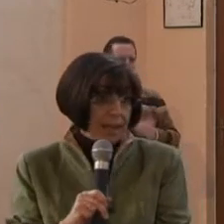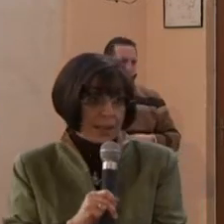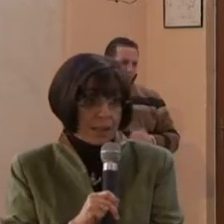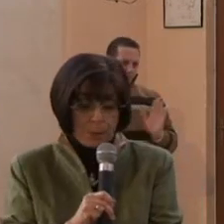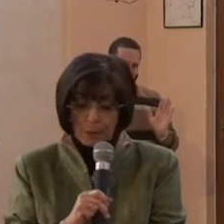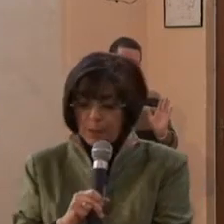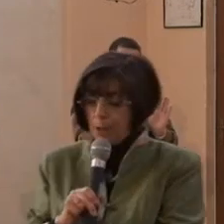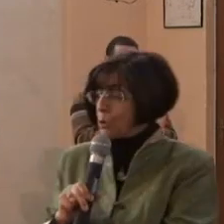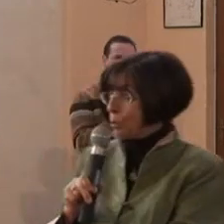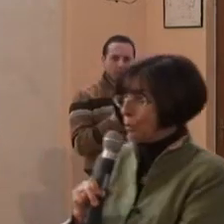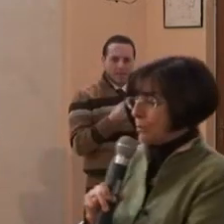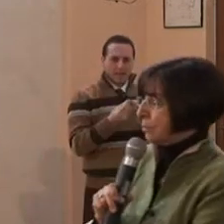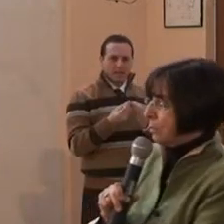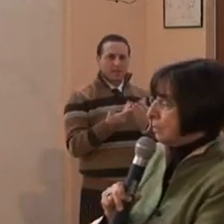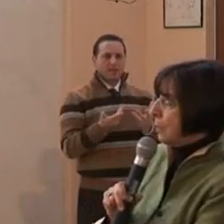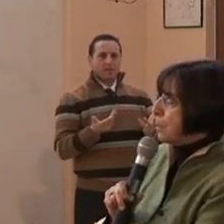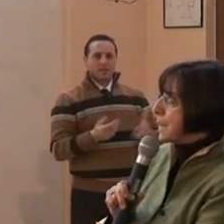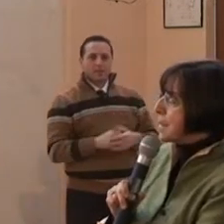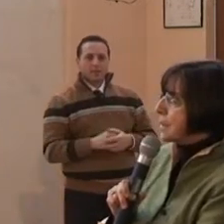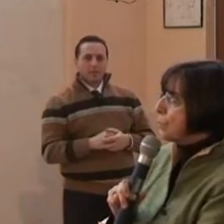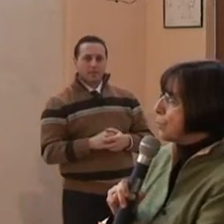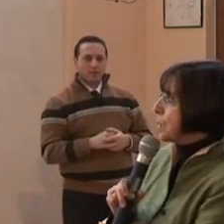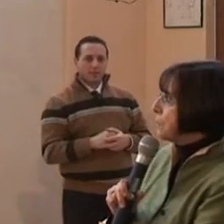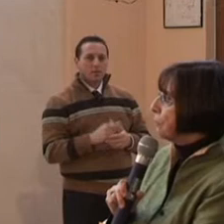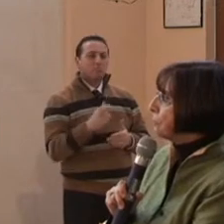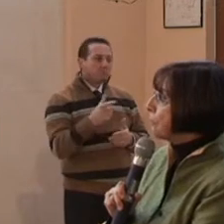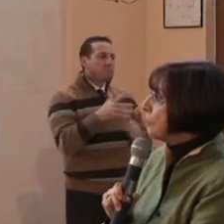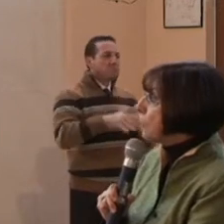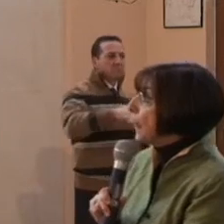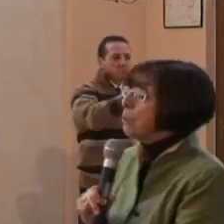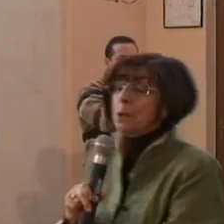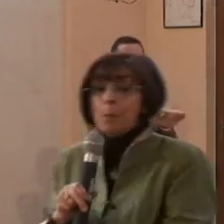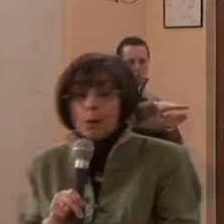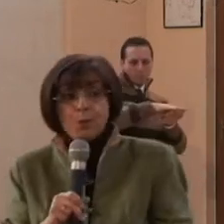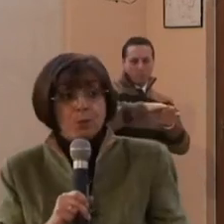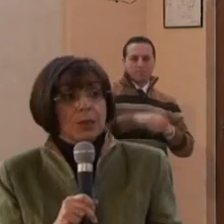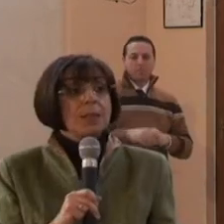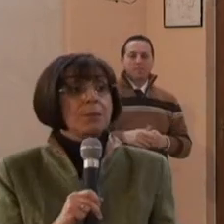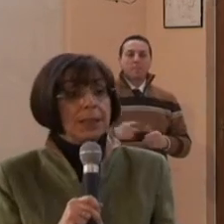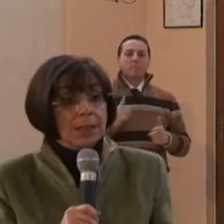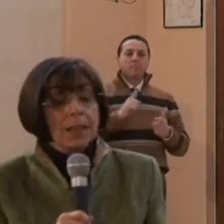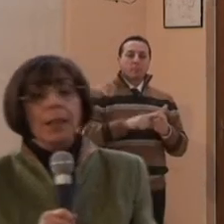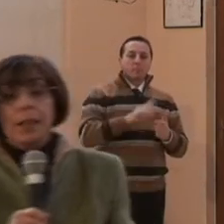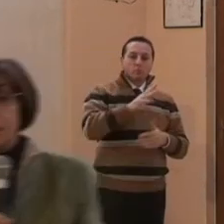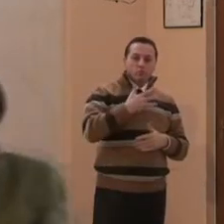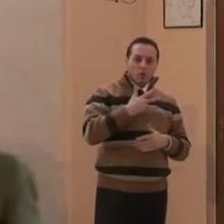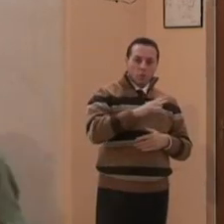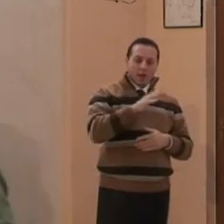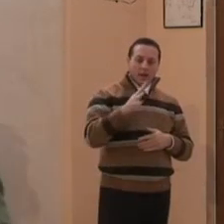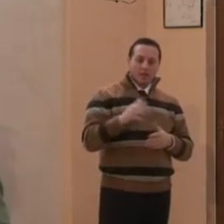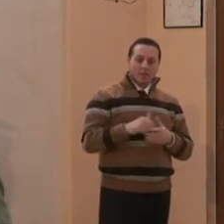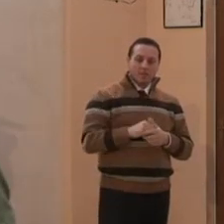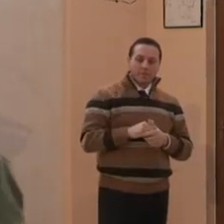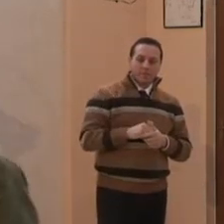specifiche tecniche, perché sono abbastanza diffuse. Però poi ci sono degli elementi che